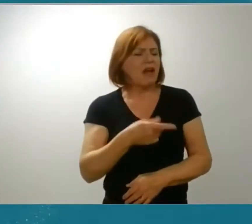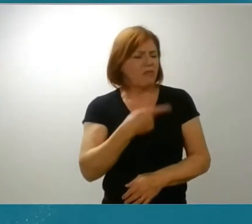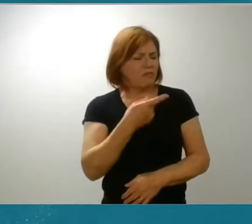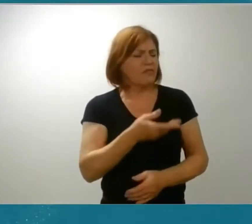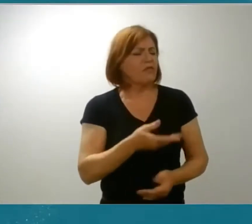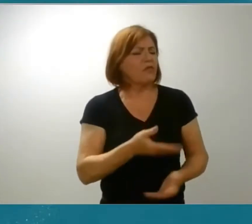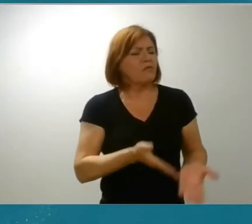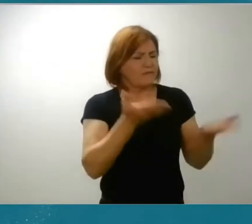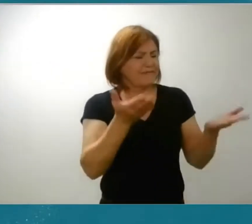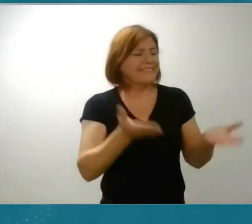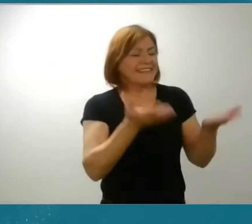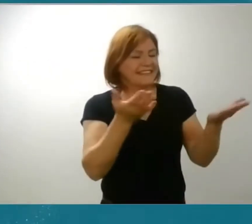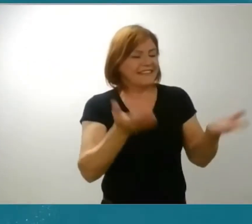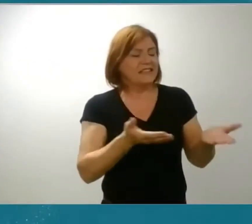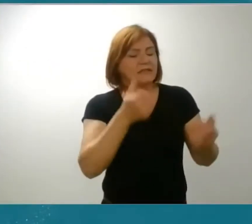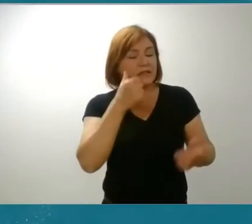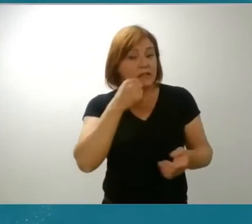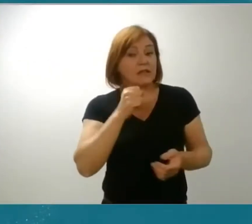que a igreja deve ser assim.